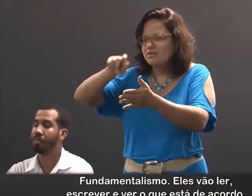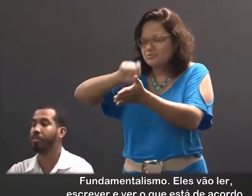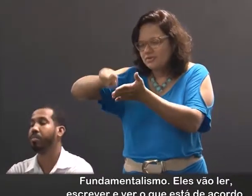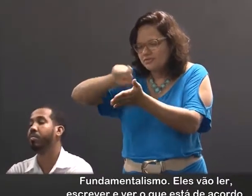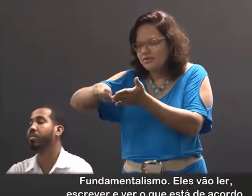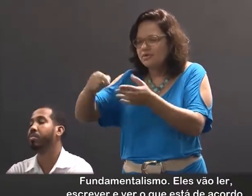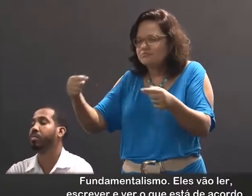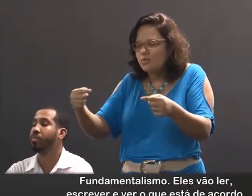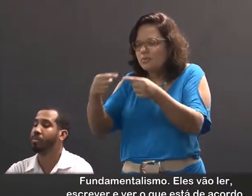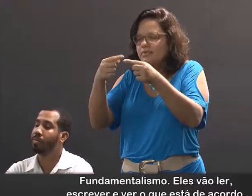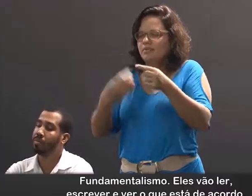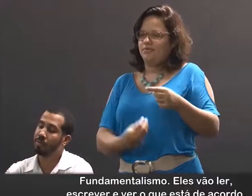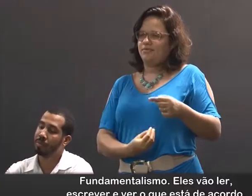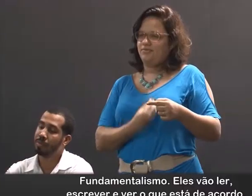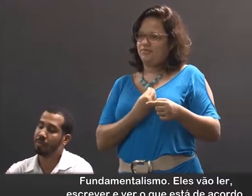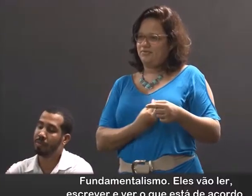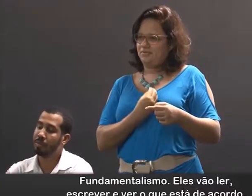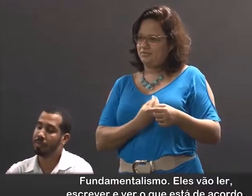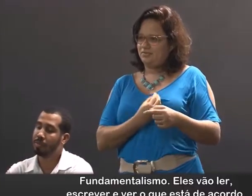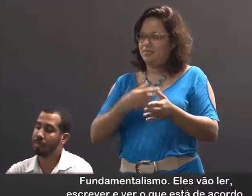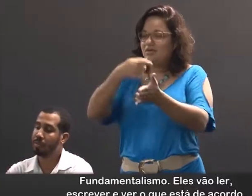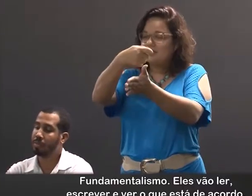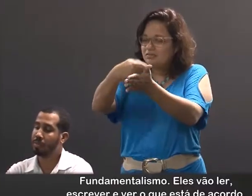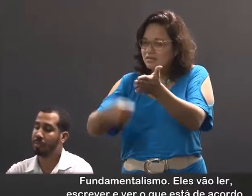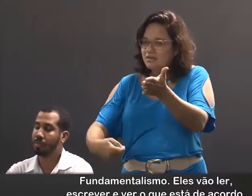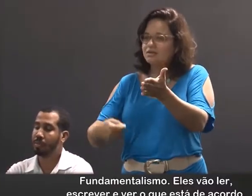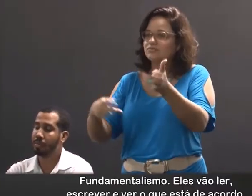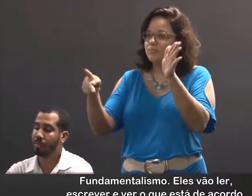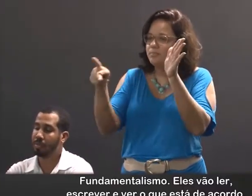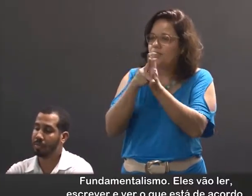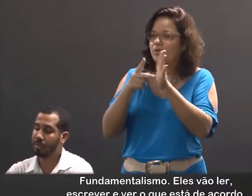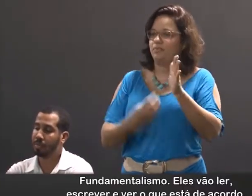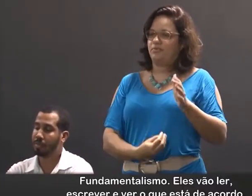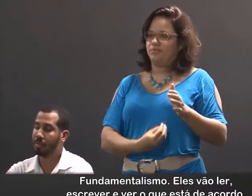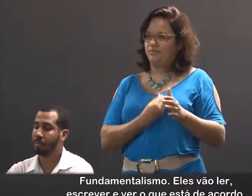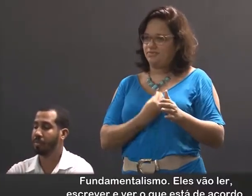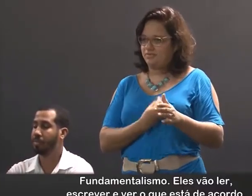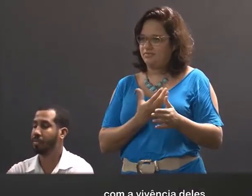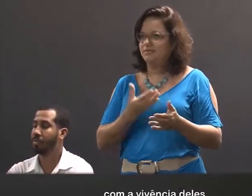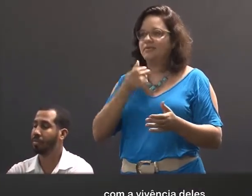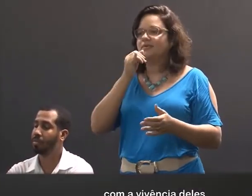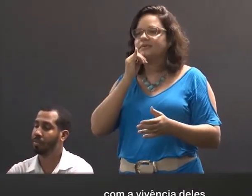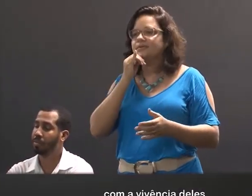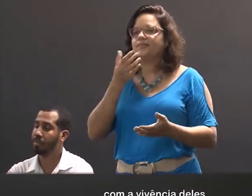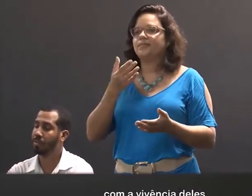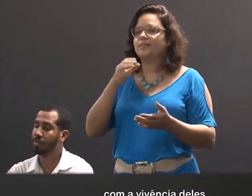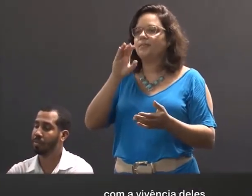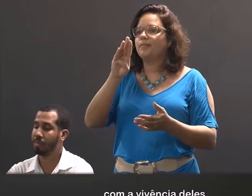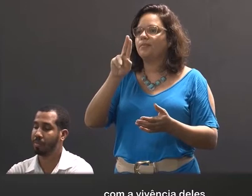fundamentalismo. Eles vão ler, escrever e ver o que está de acordo com a vivência